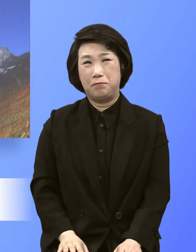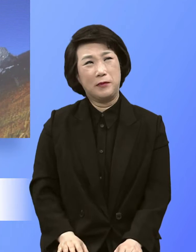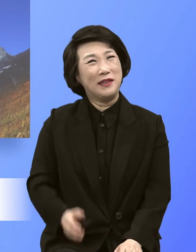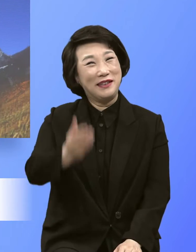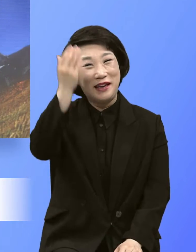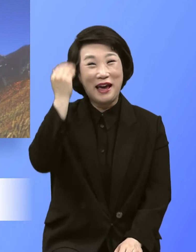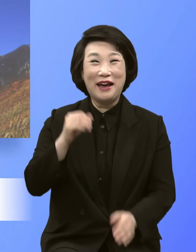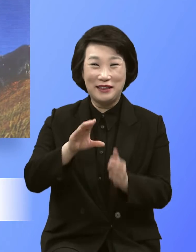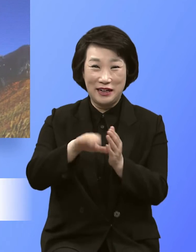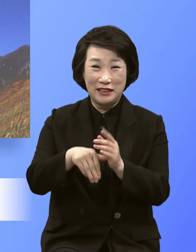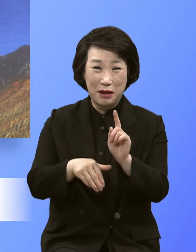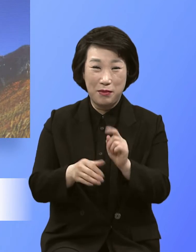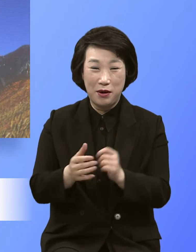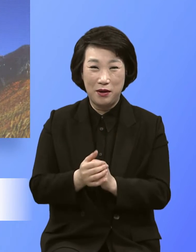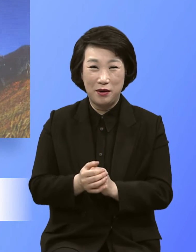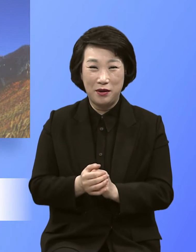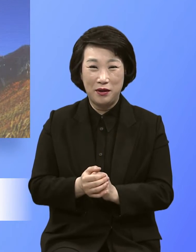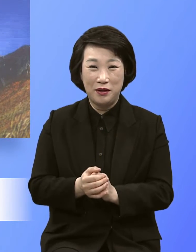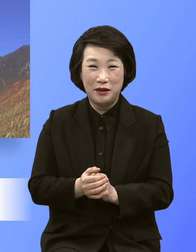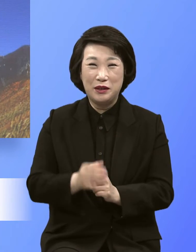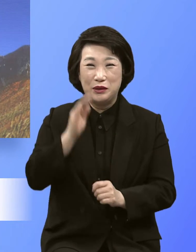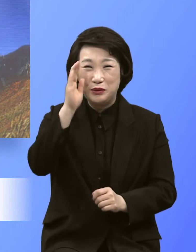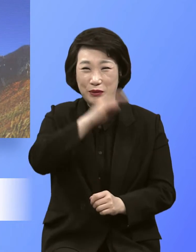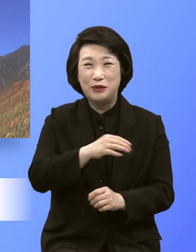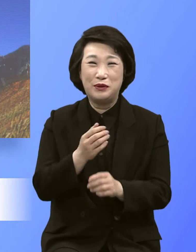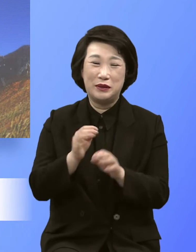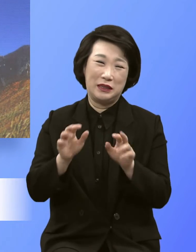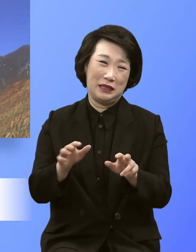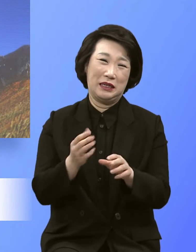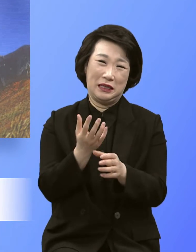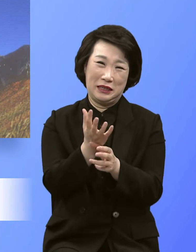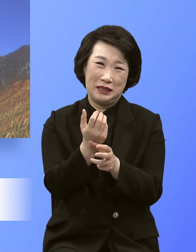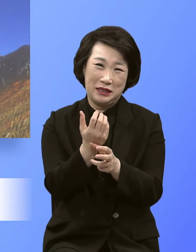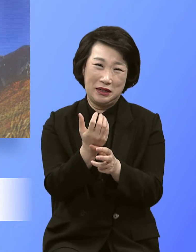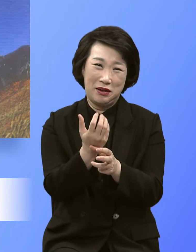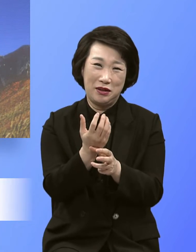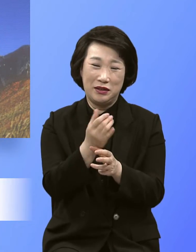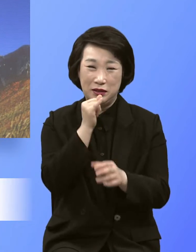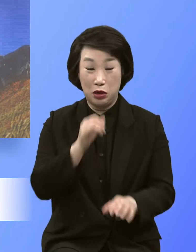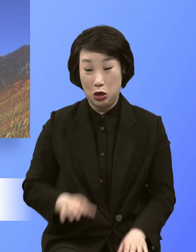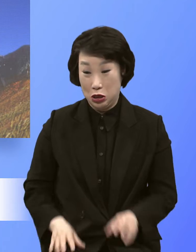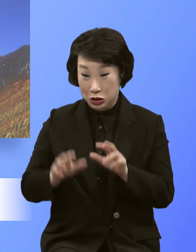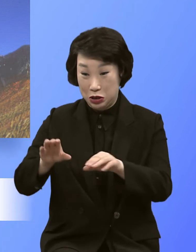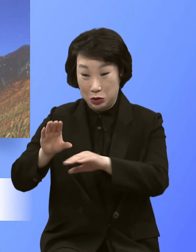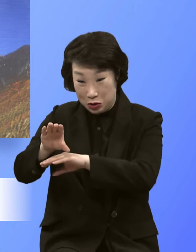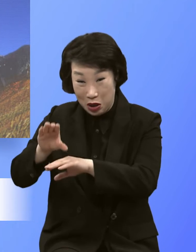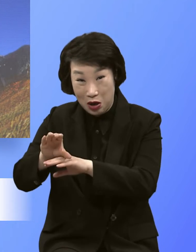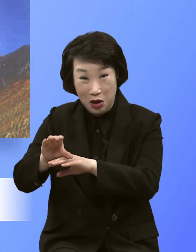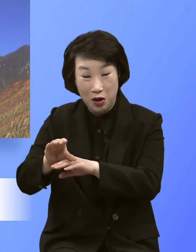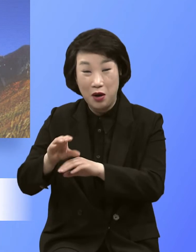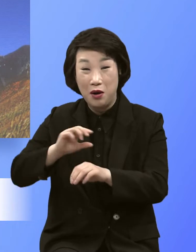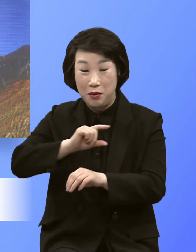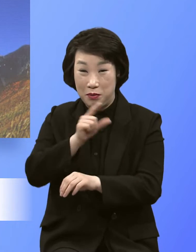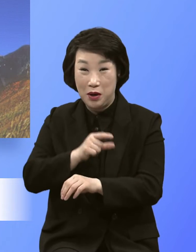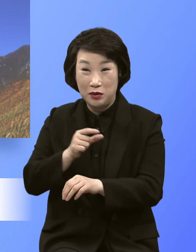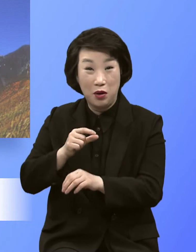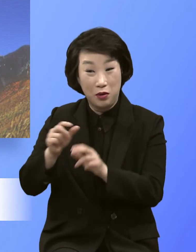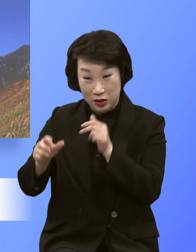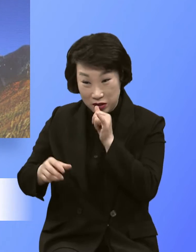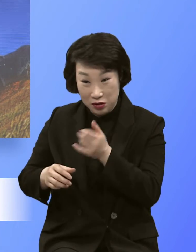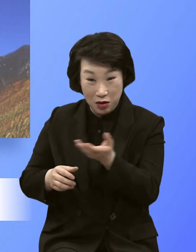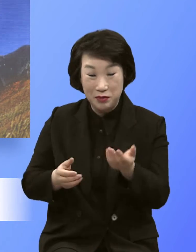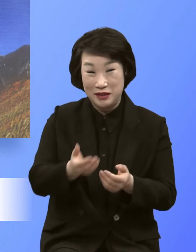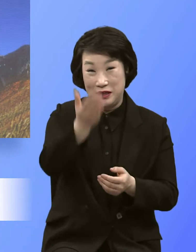그때는 이제 쓰리고타라고 하는 지금 그런 이제 그 승용차로 면허를 딸 때가 아니라